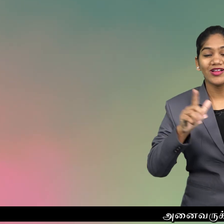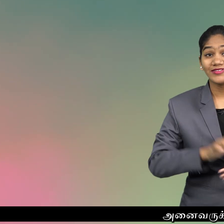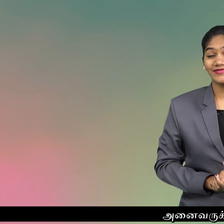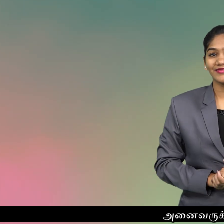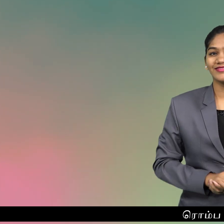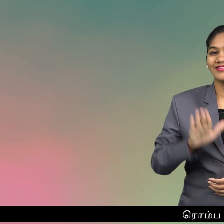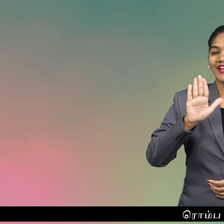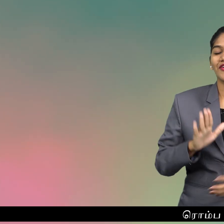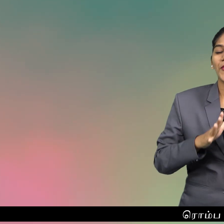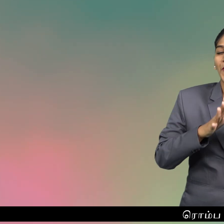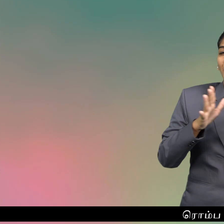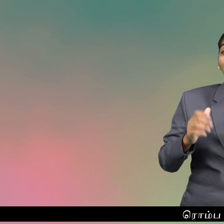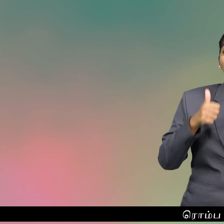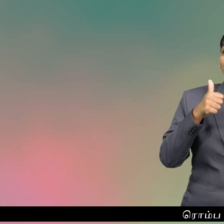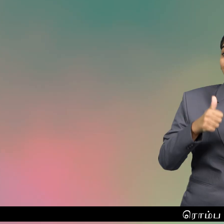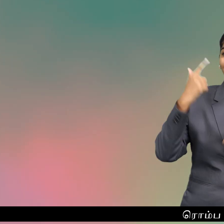செல்வங்களே!